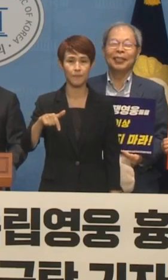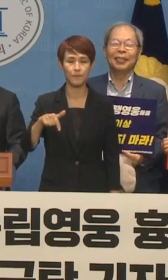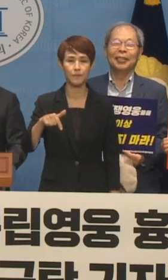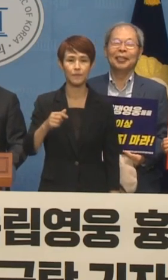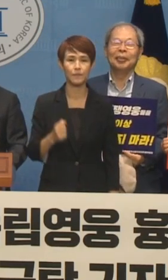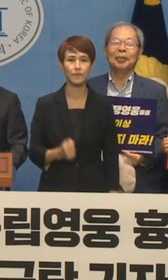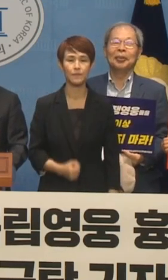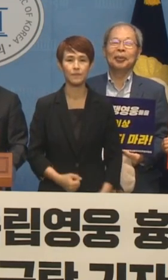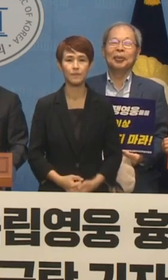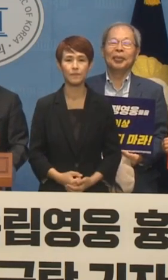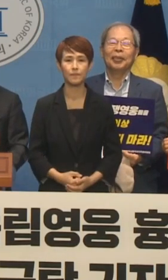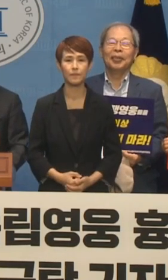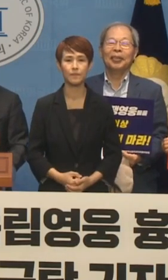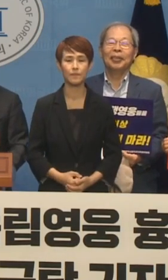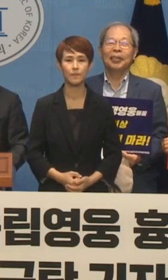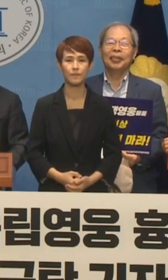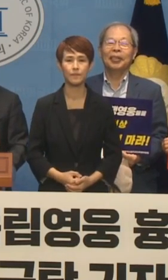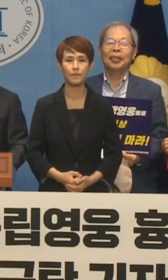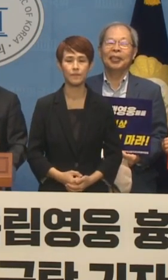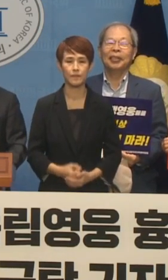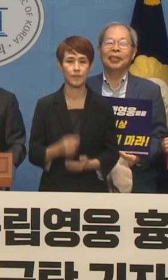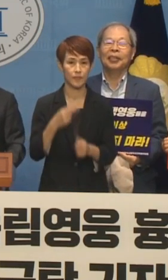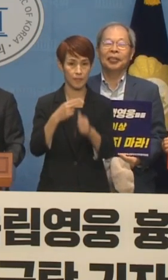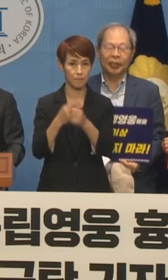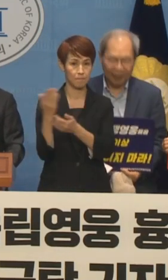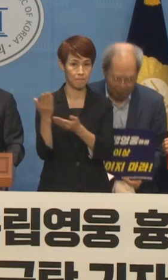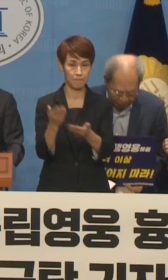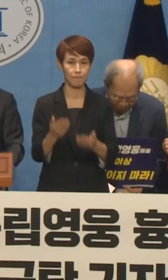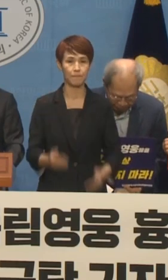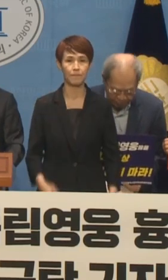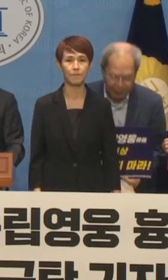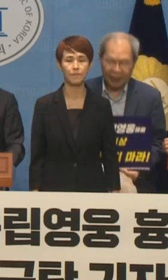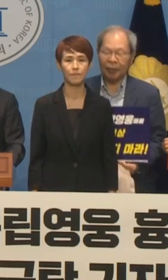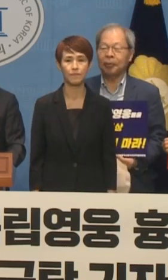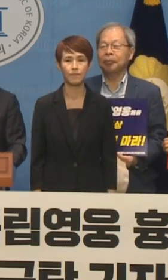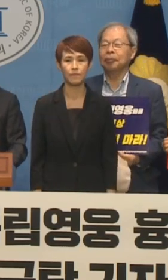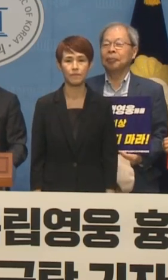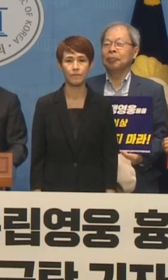신흥보안학교 기념사업회 공동대표 이준식 선생님 참석하셨습니다.